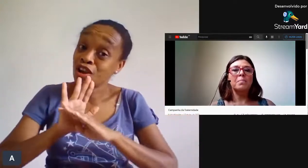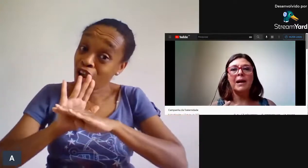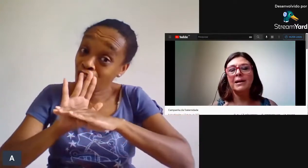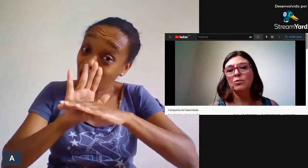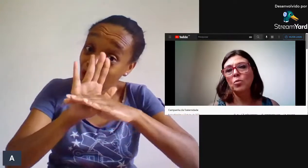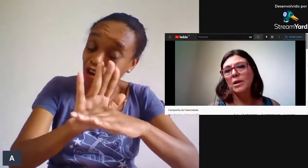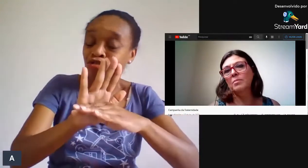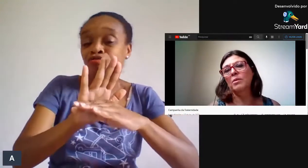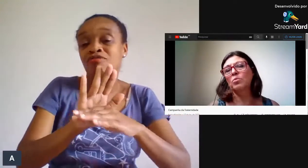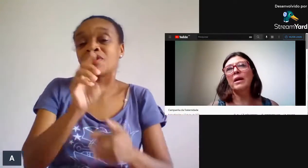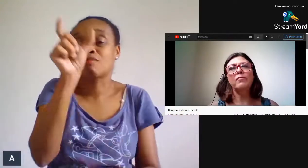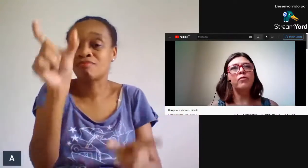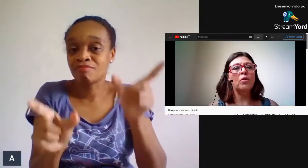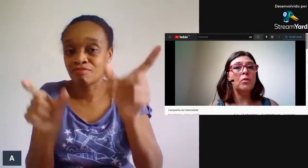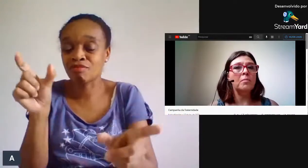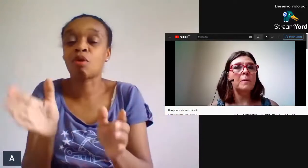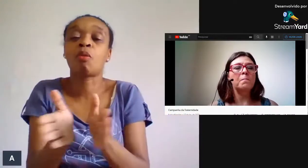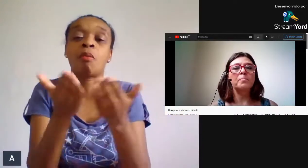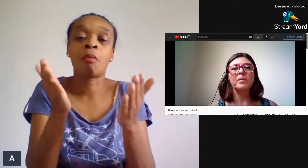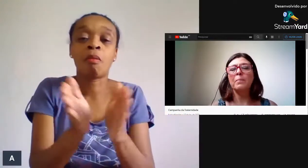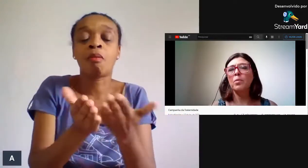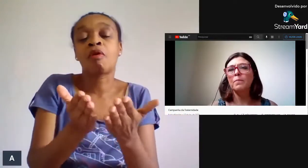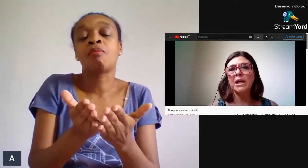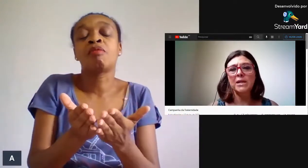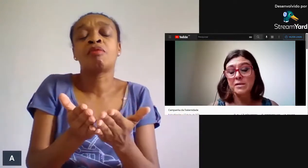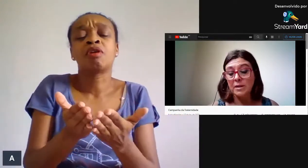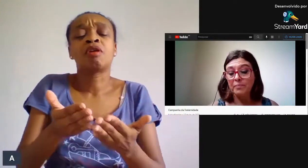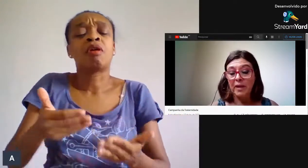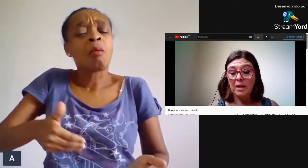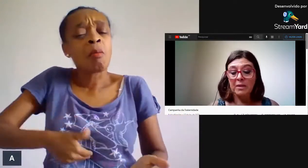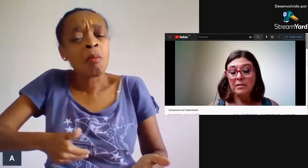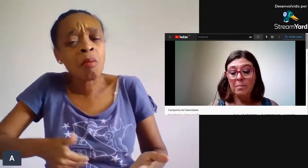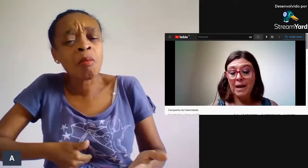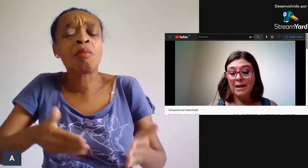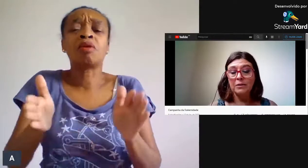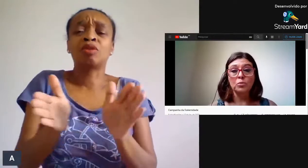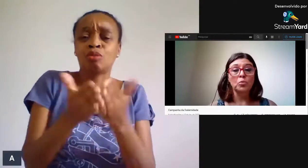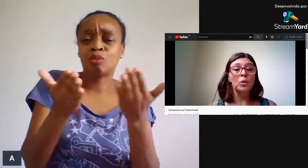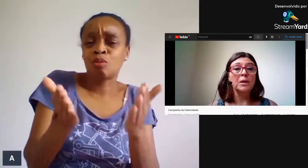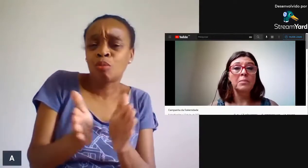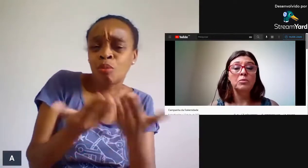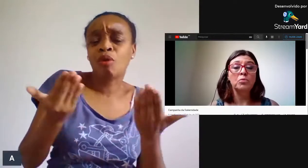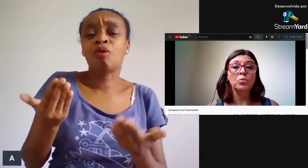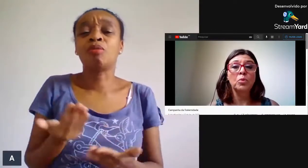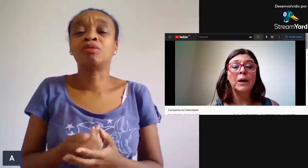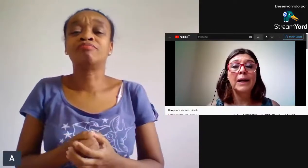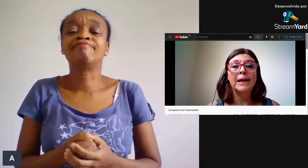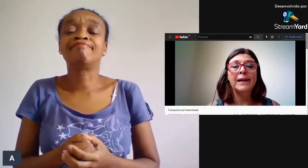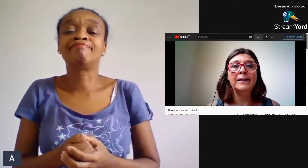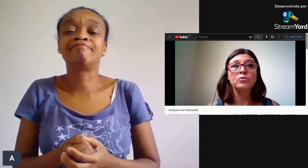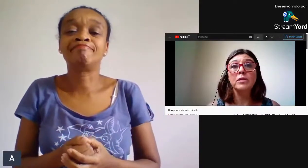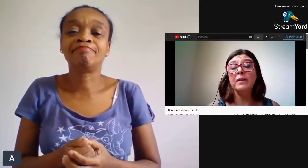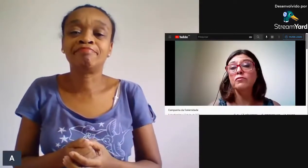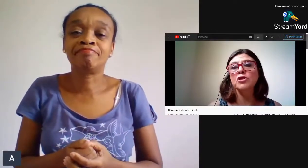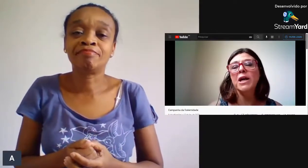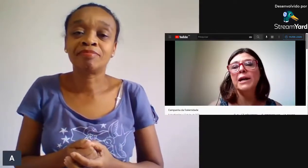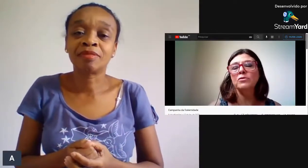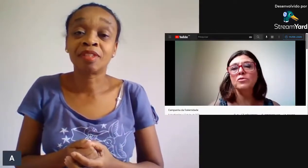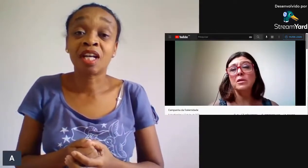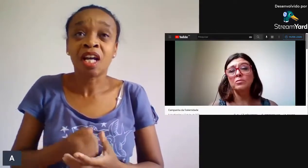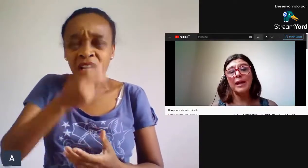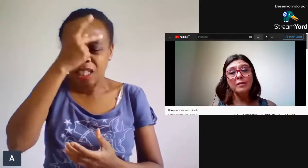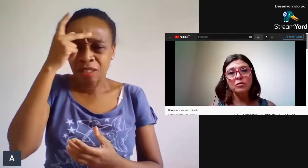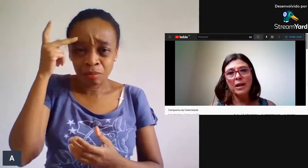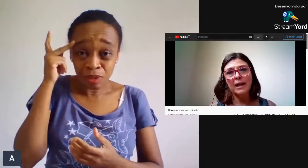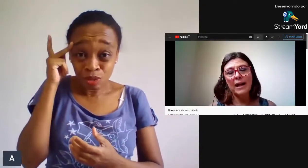Caritas trabalha no âmbito da fome, da pobreza, trabalha no âmbito dos